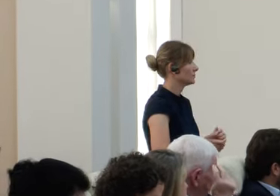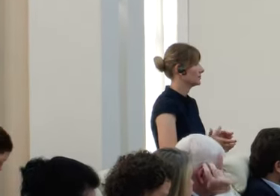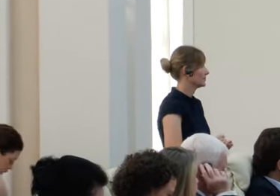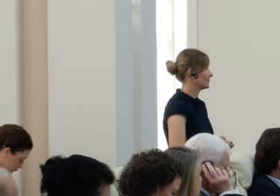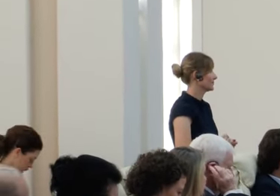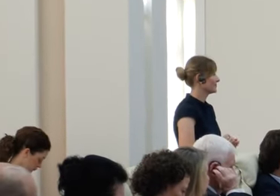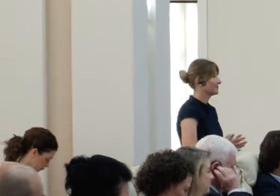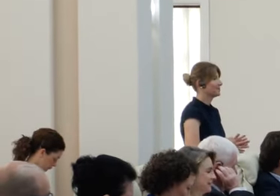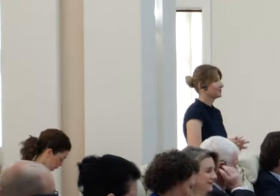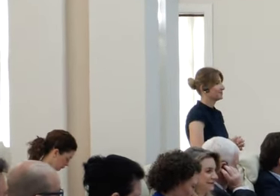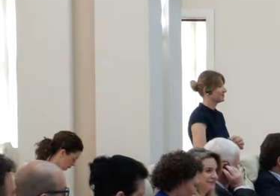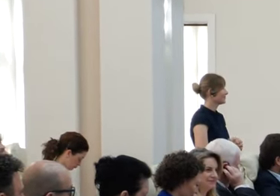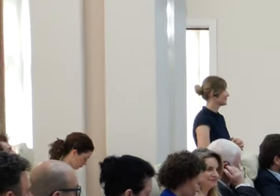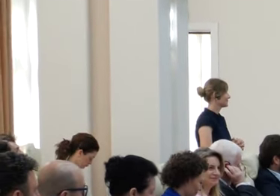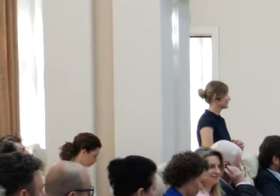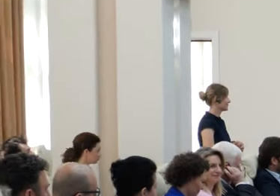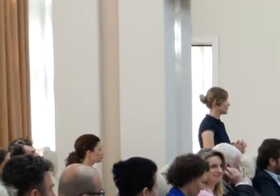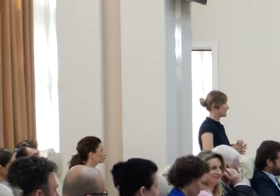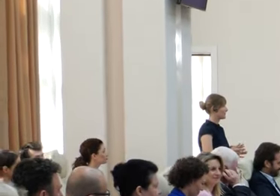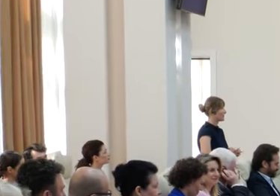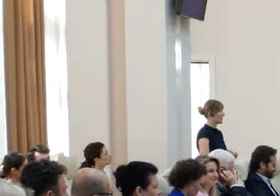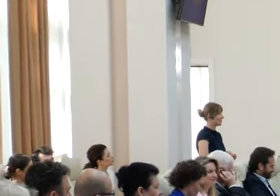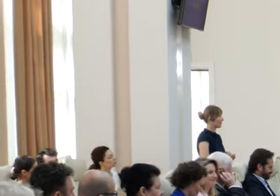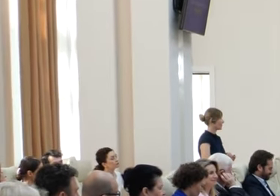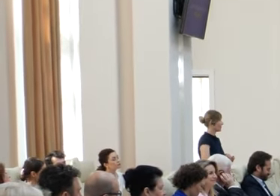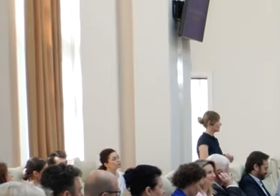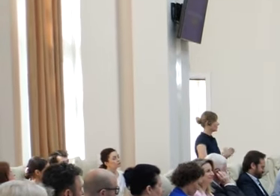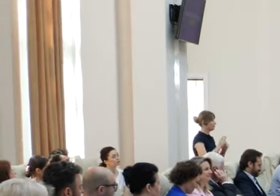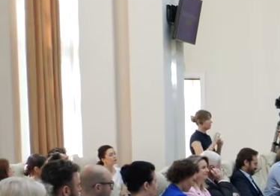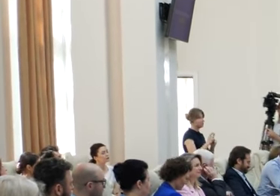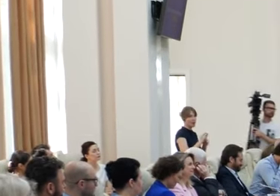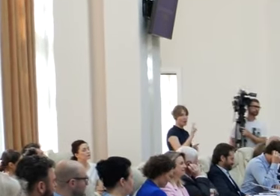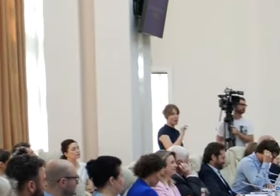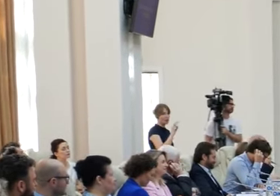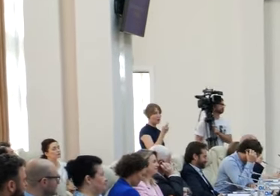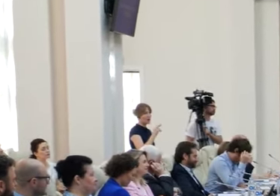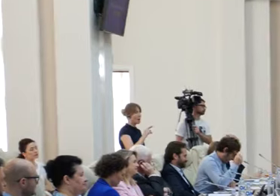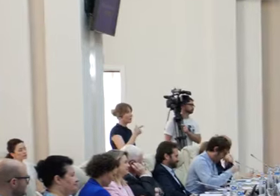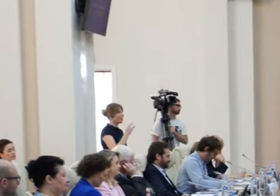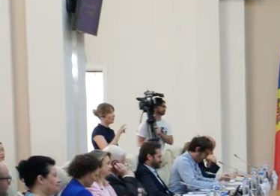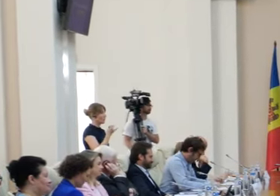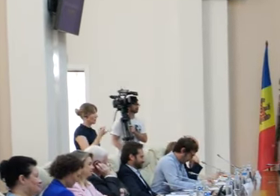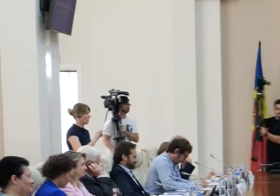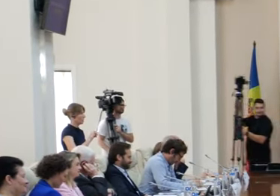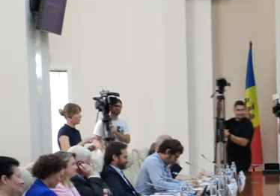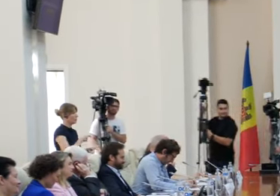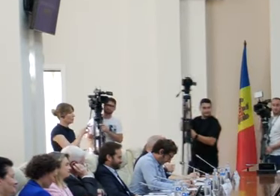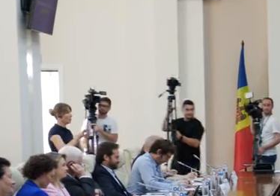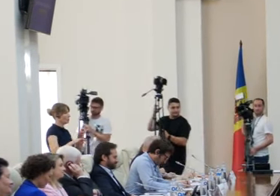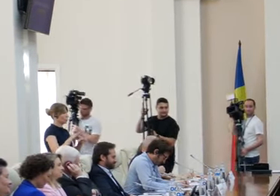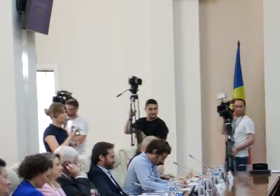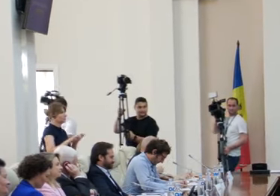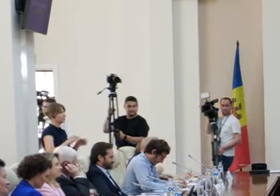ne poziționăm aici și vreau să-i ofer cuvântul Camelia Gheorghe, care este directoarea proiectului Date pentru